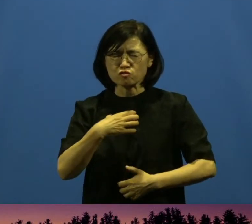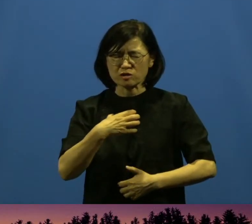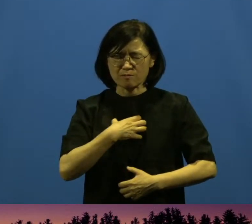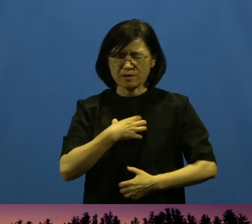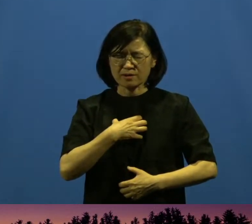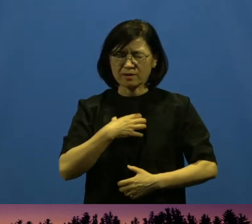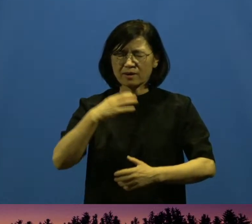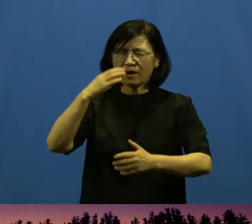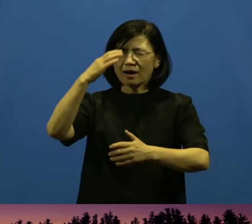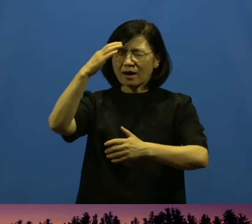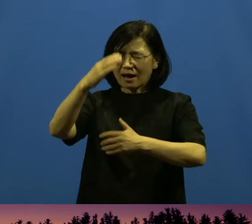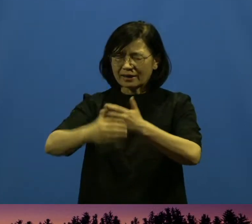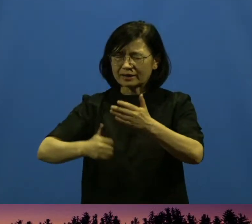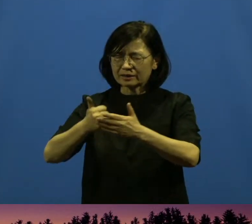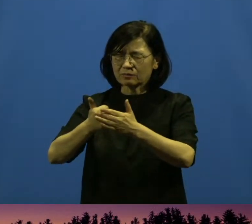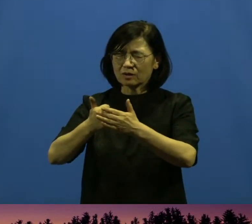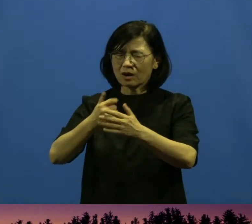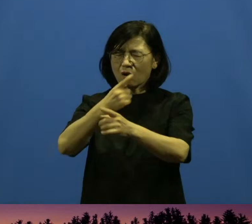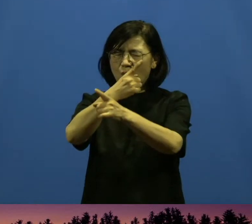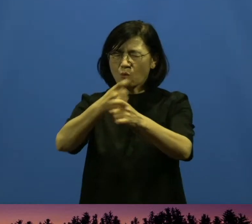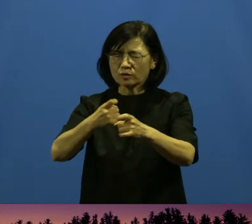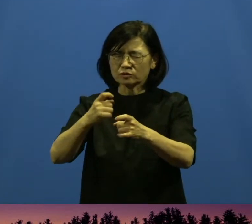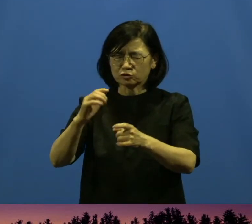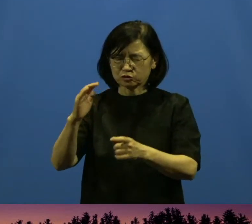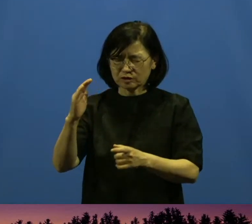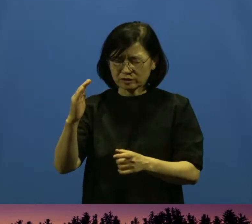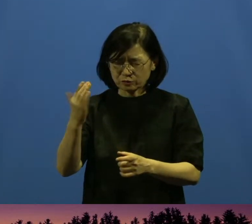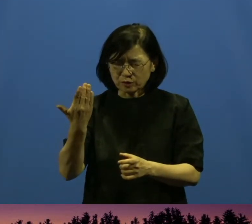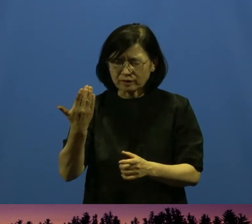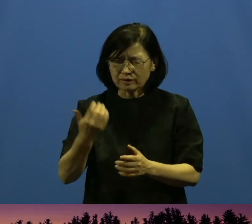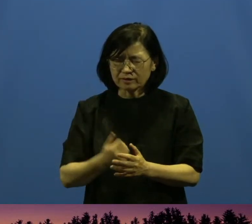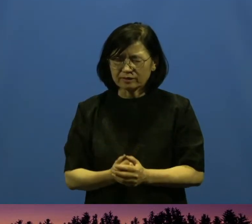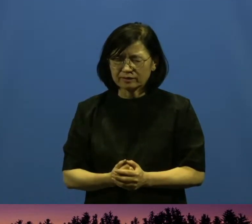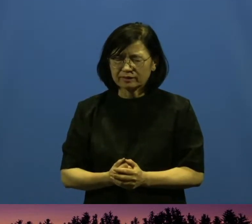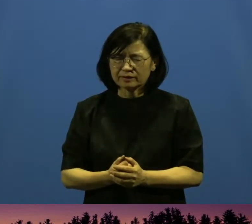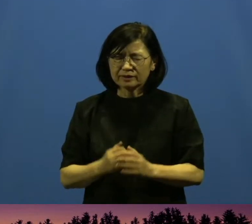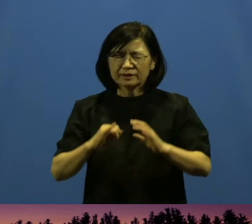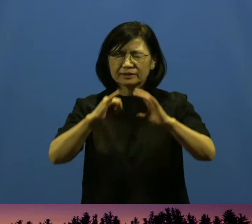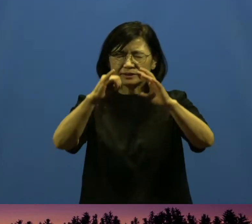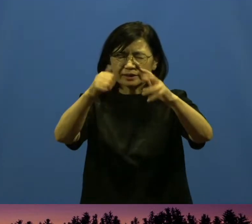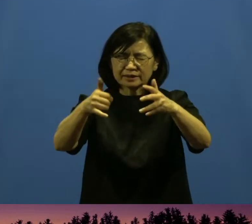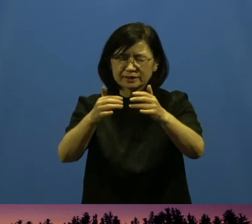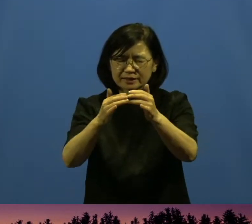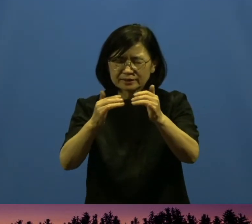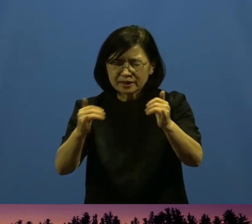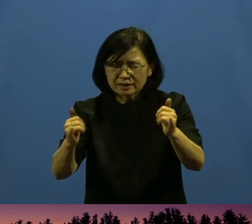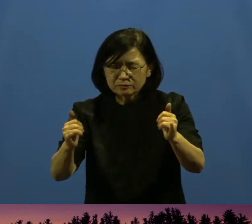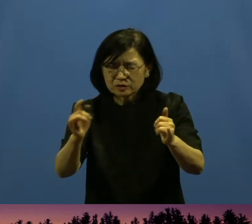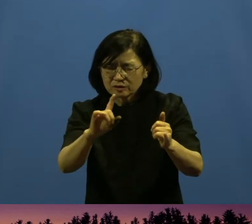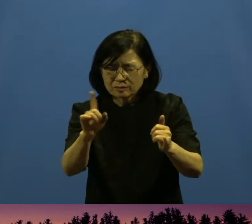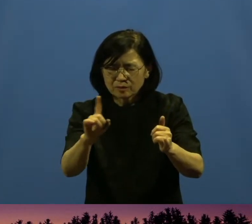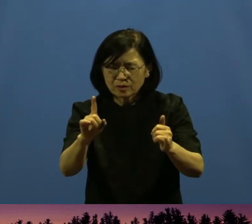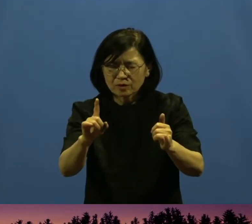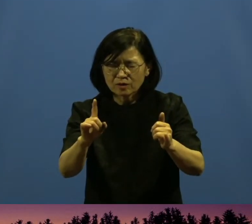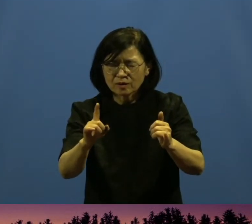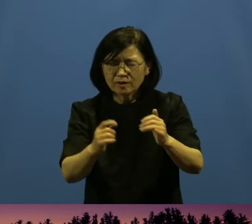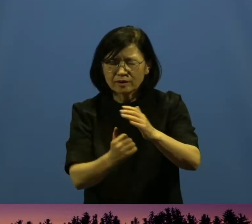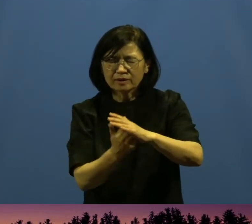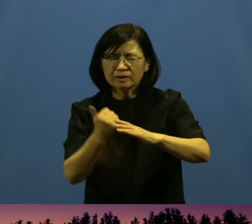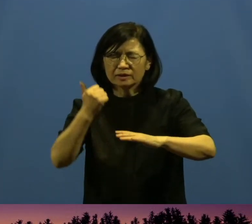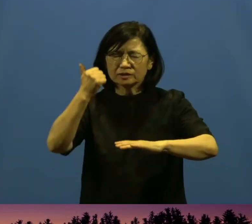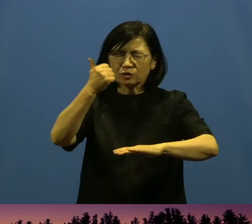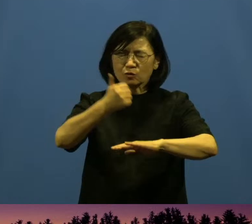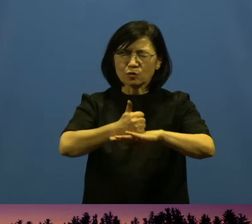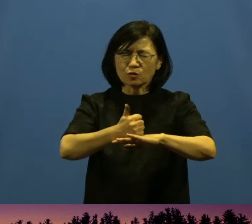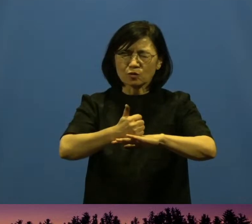거예요. 그리고 추락하는 거예요. 오늘 세상의 사람들이 보세요. 성공을 향하여 가지만, 힘을 갖기를